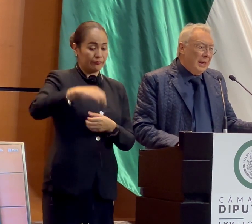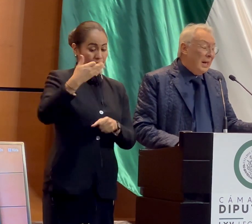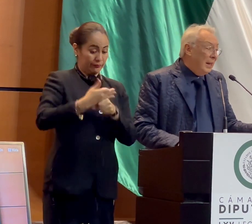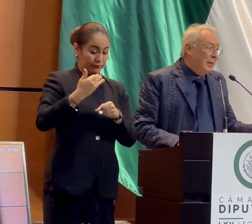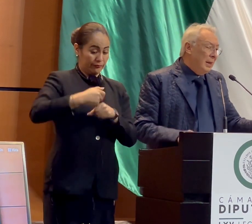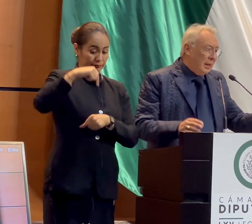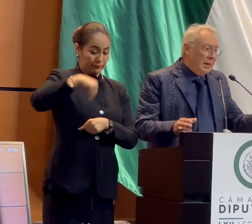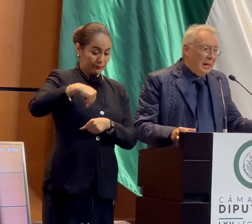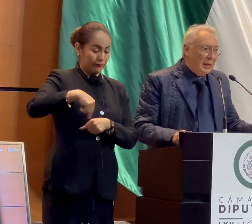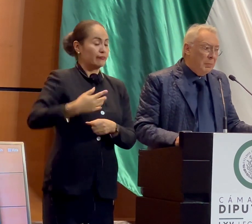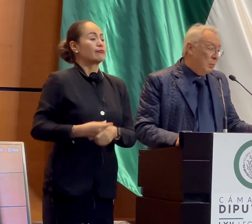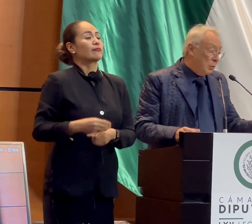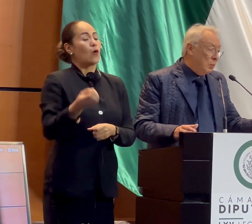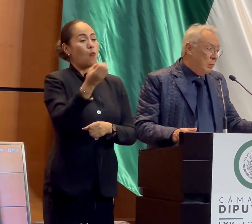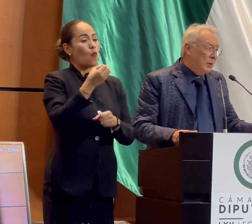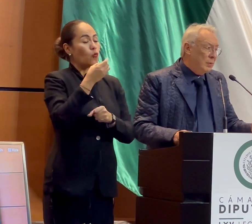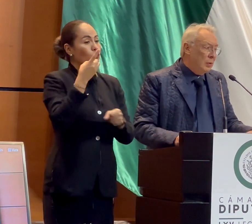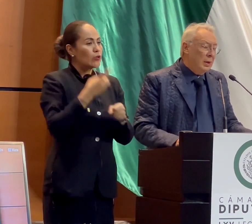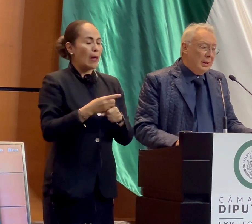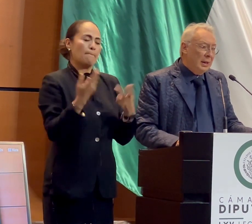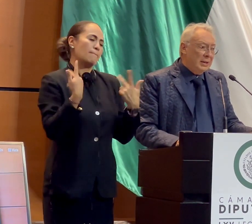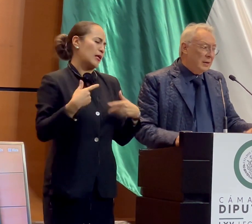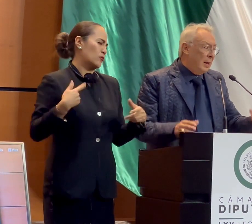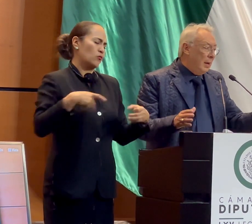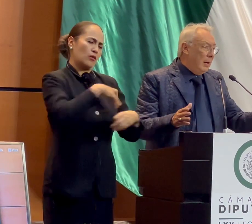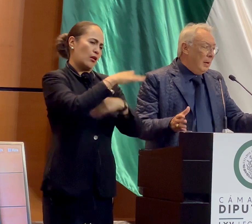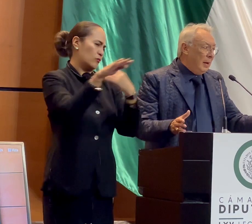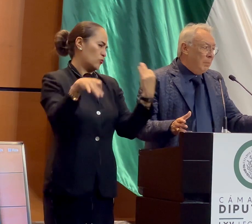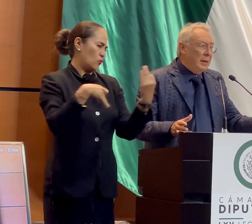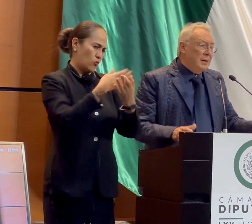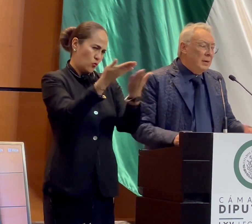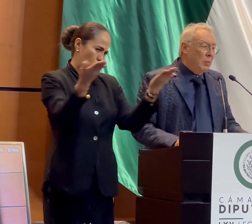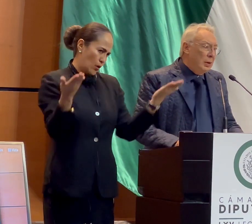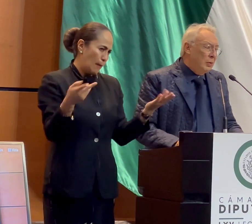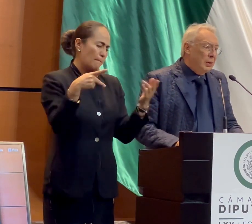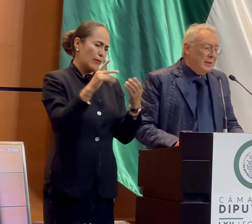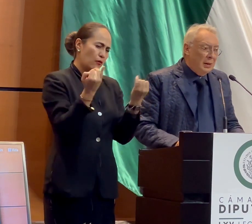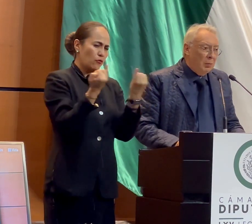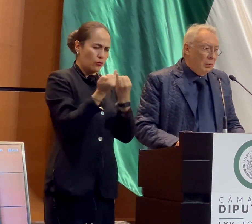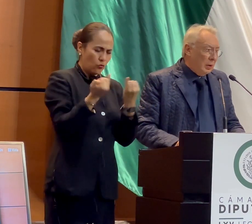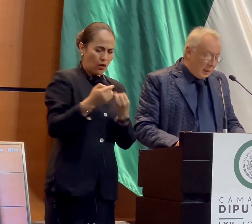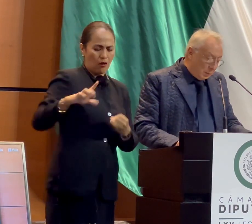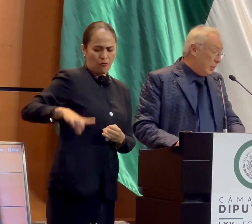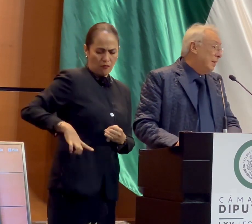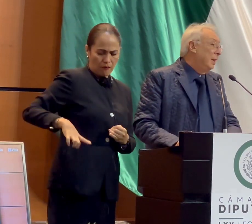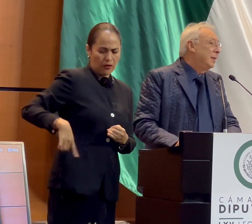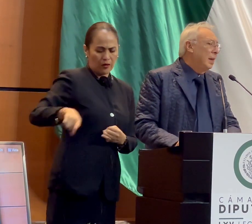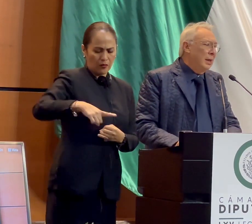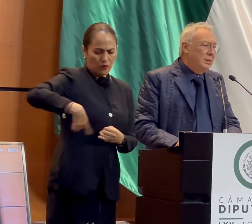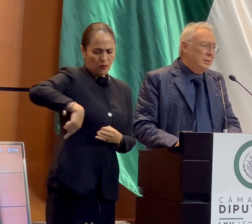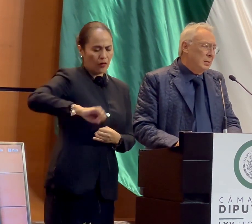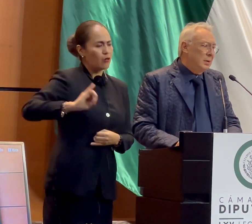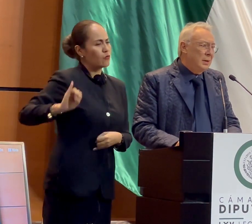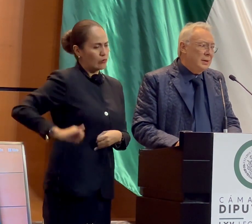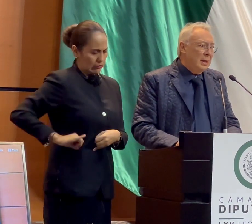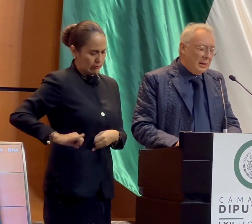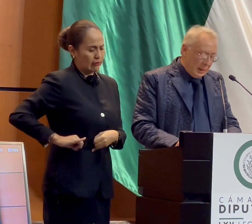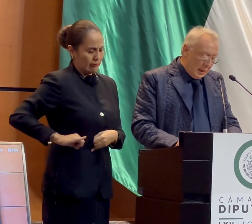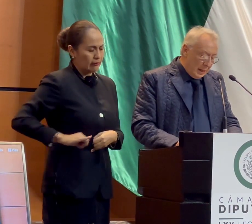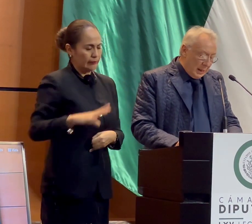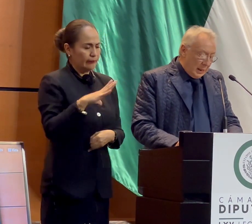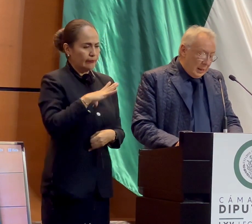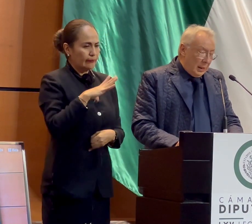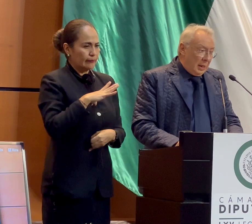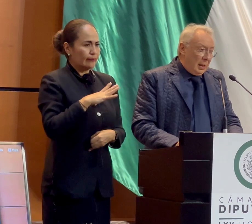oportunidad para que la gente en general, pero por supuesto las partes de gobierno que estén involucradas, porque